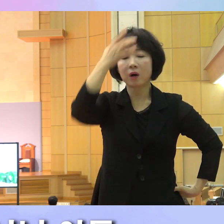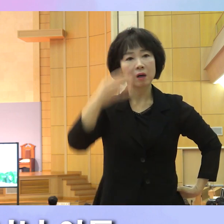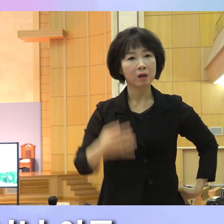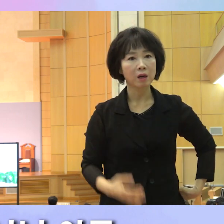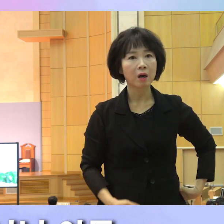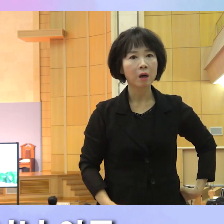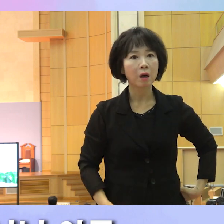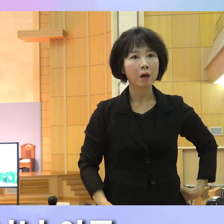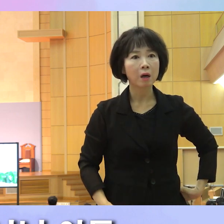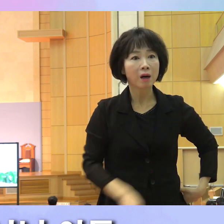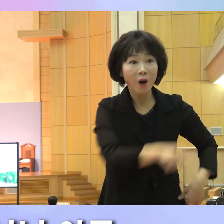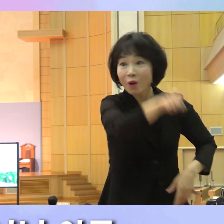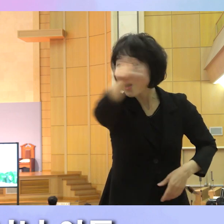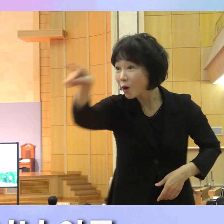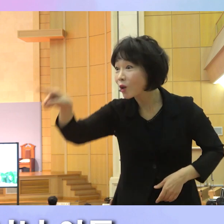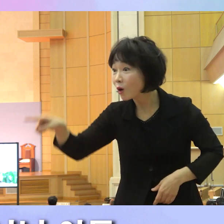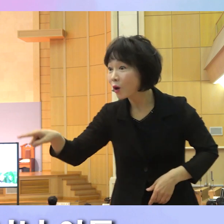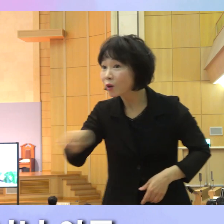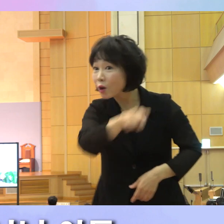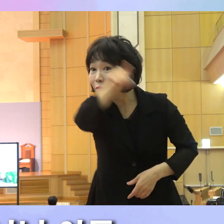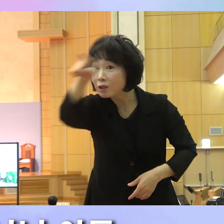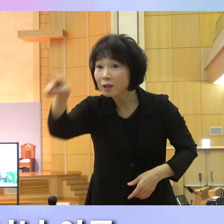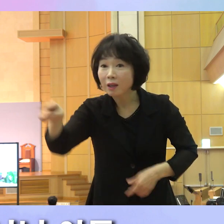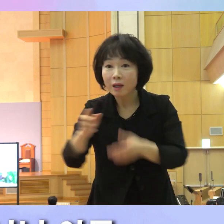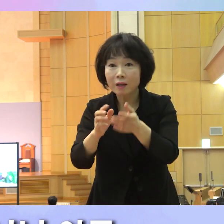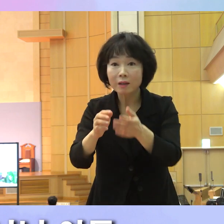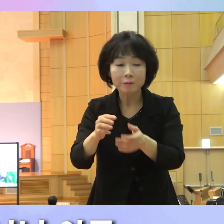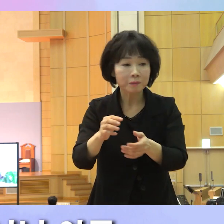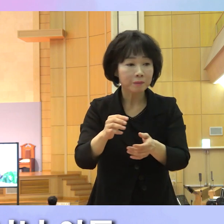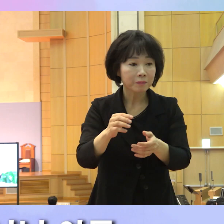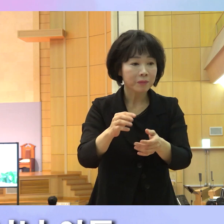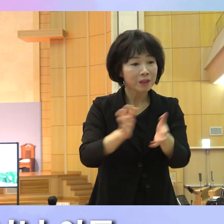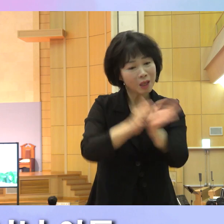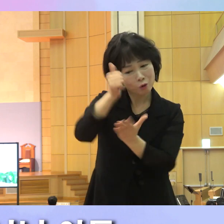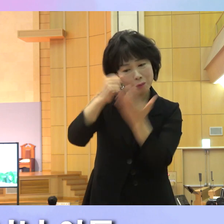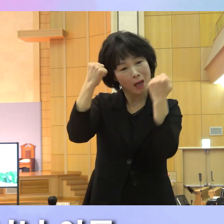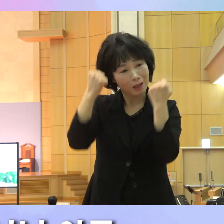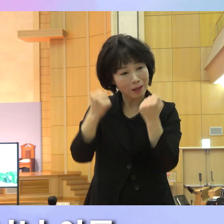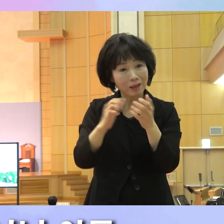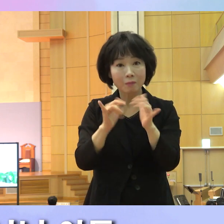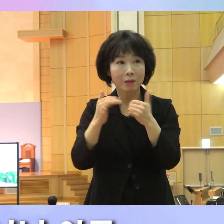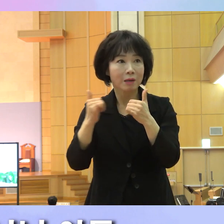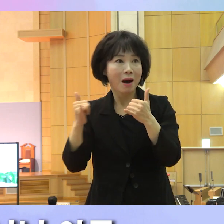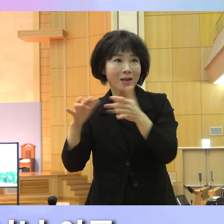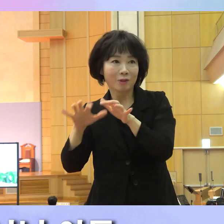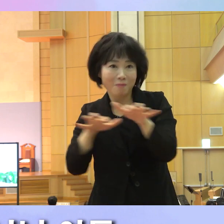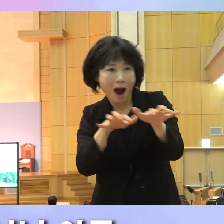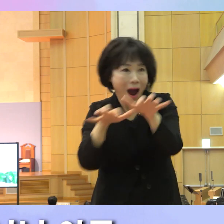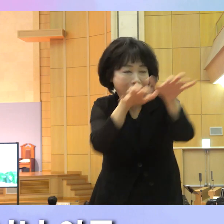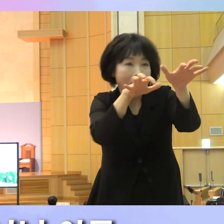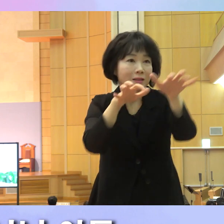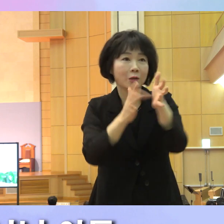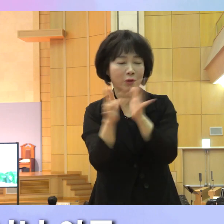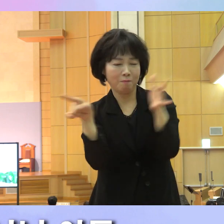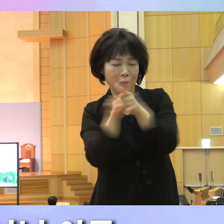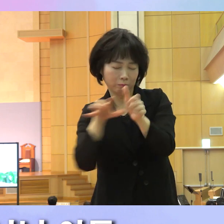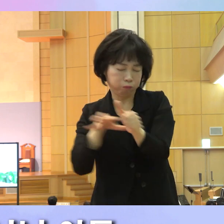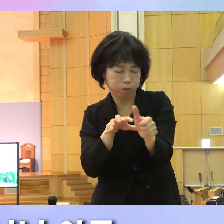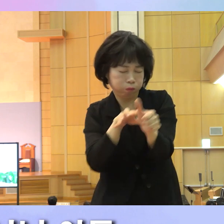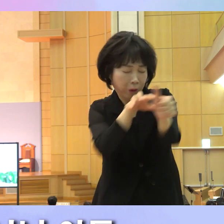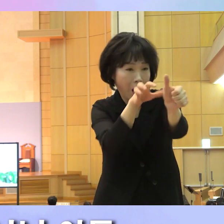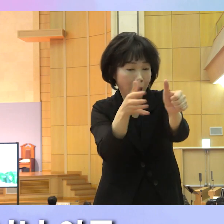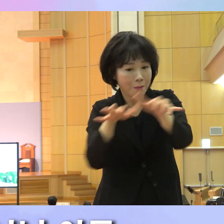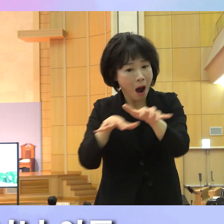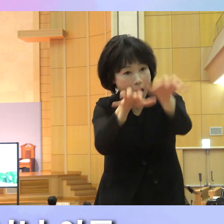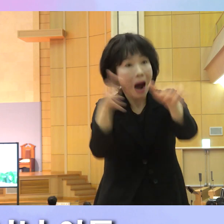여러분들이 예수님 당시에도 예수님 앞에 사람들이 많이 예수님을 영접하고 예수님 믿고